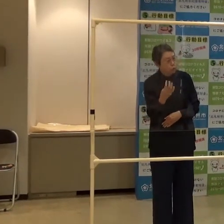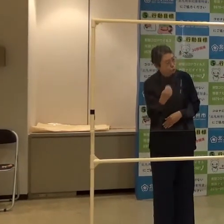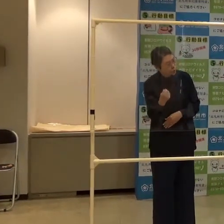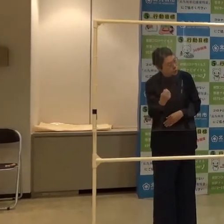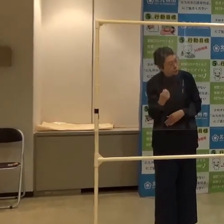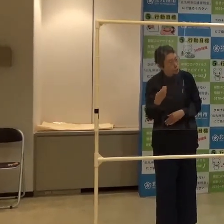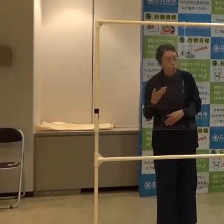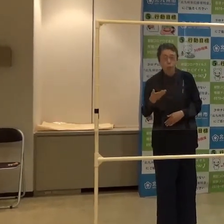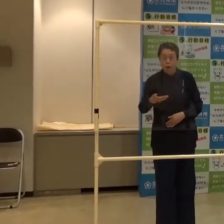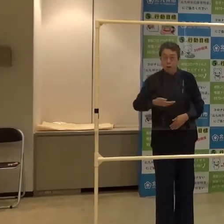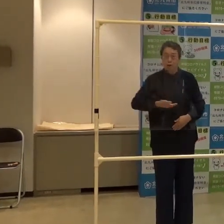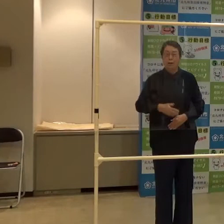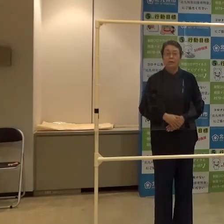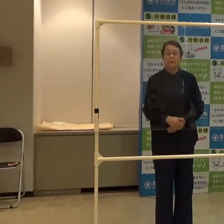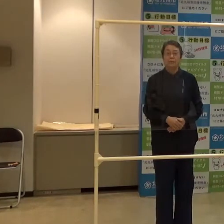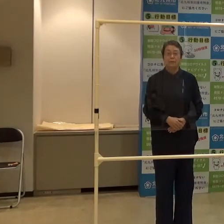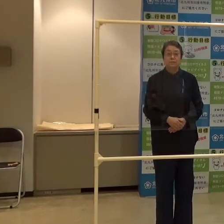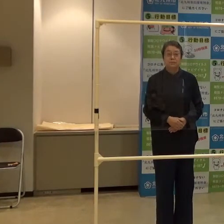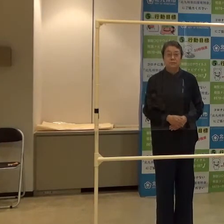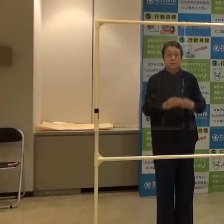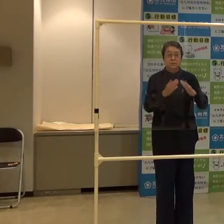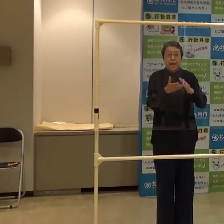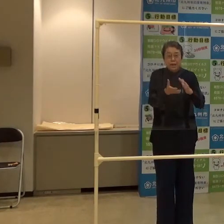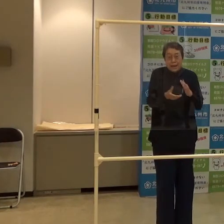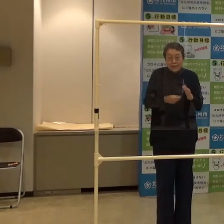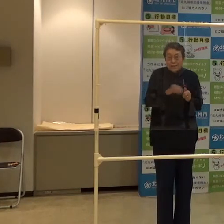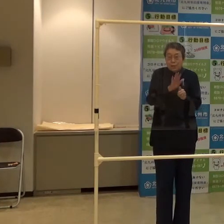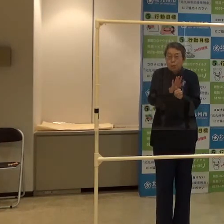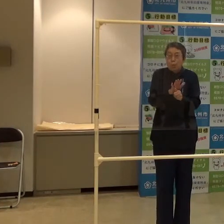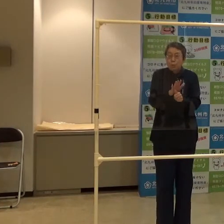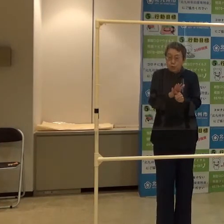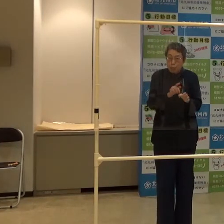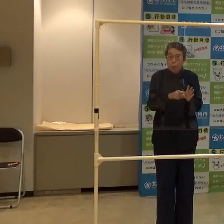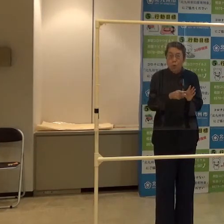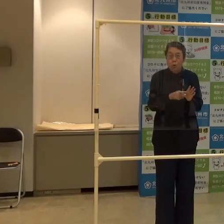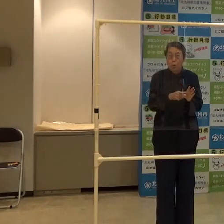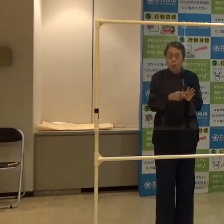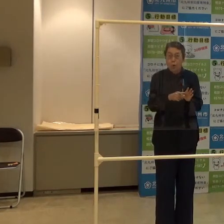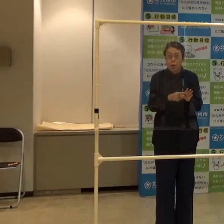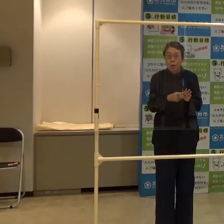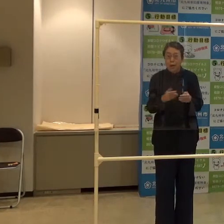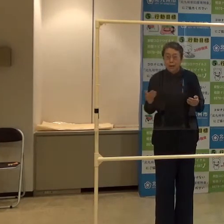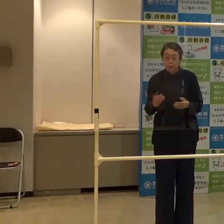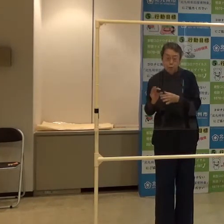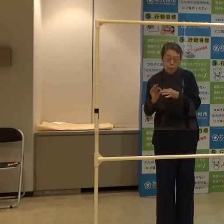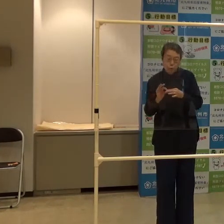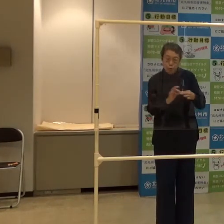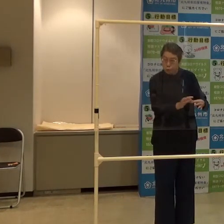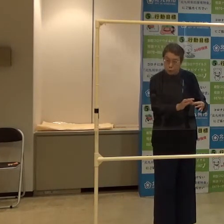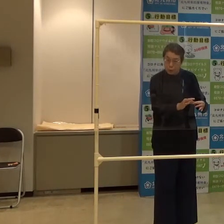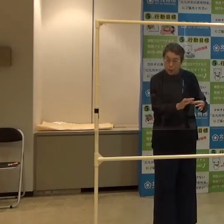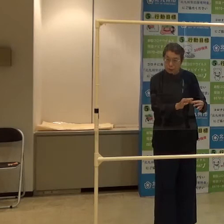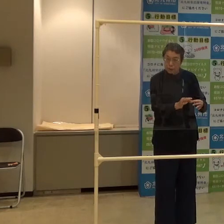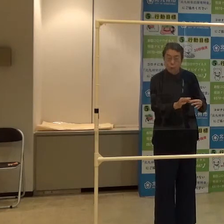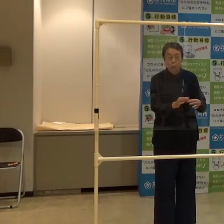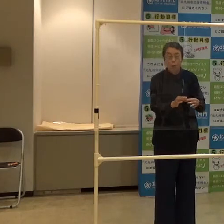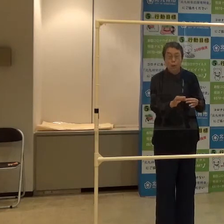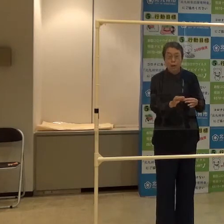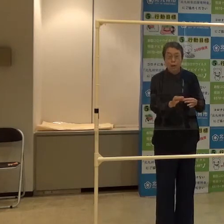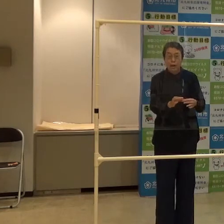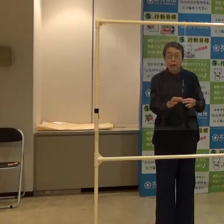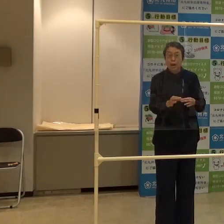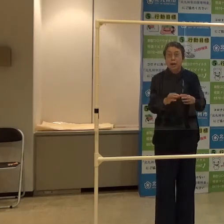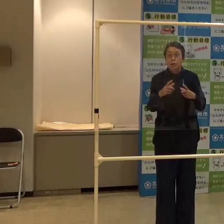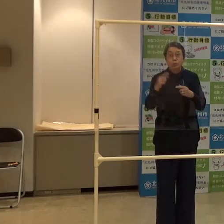あの家賃の補助あるいは持続化の給付金を国